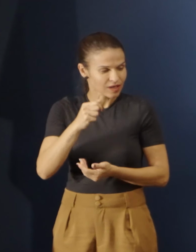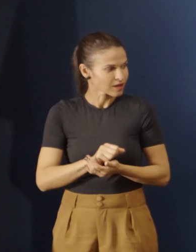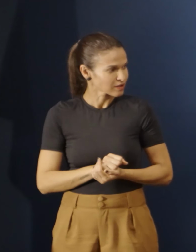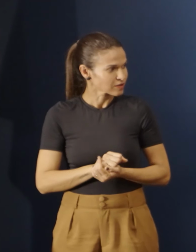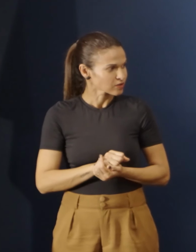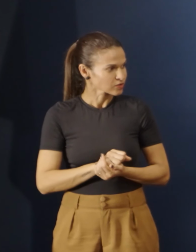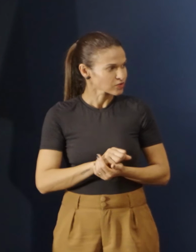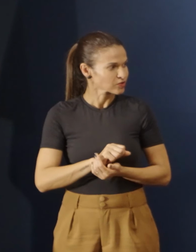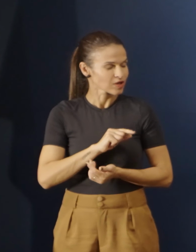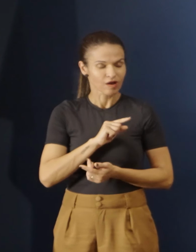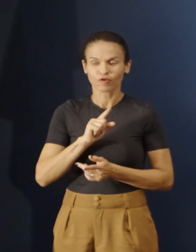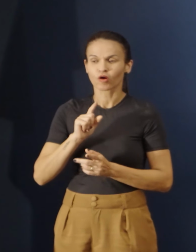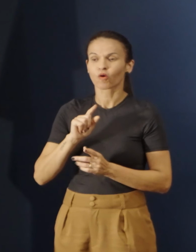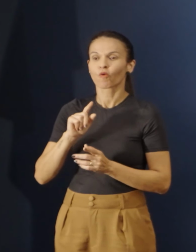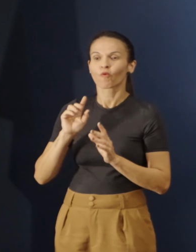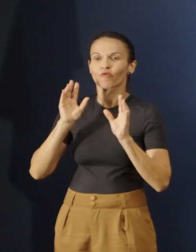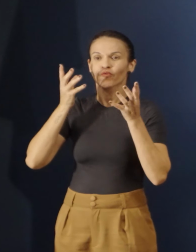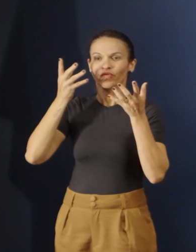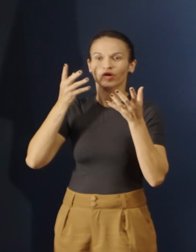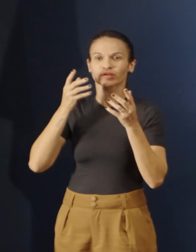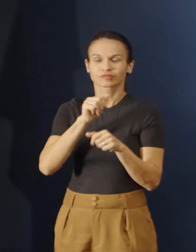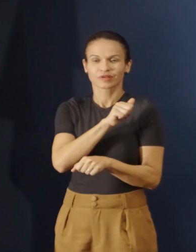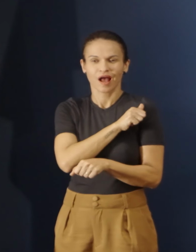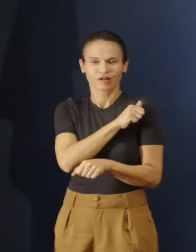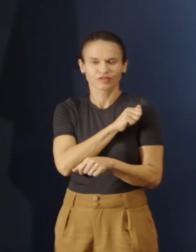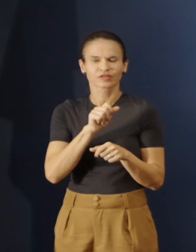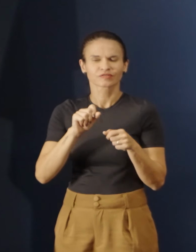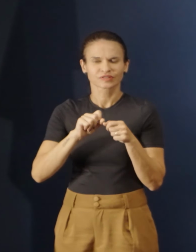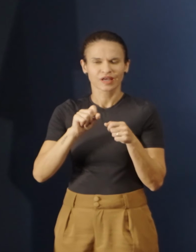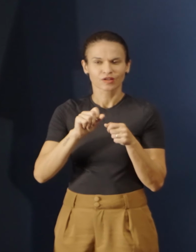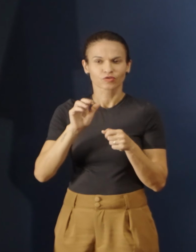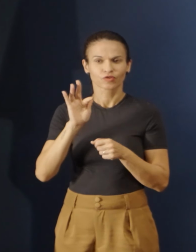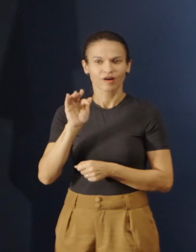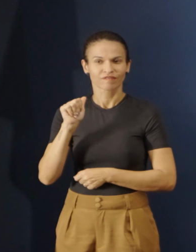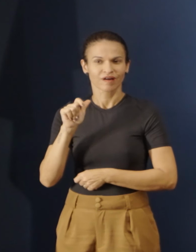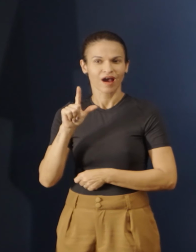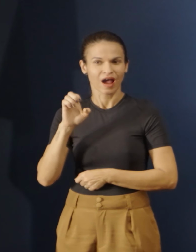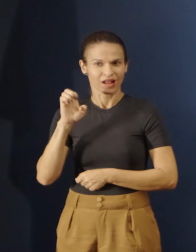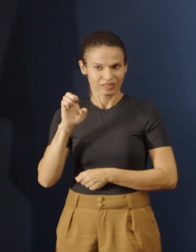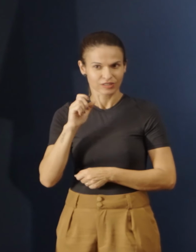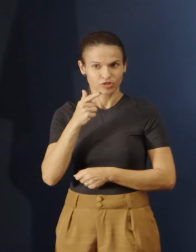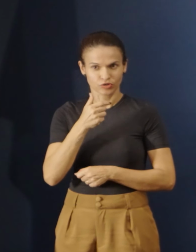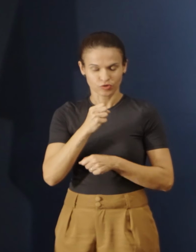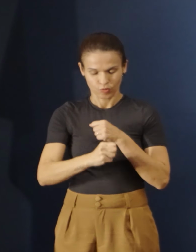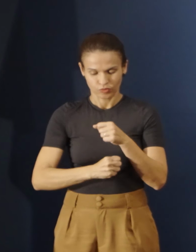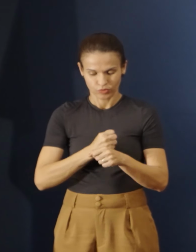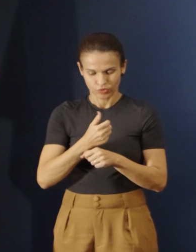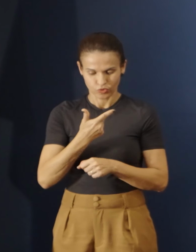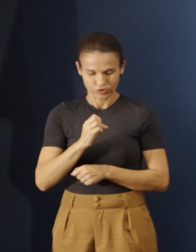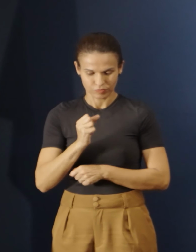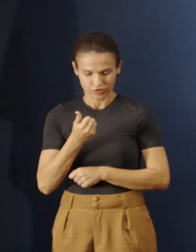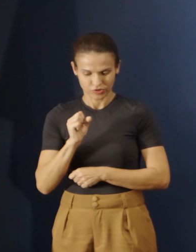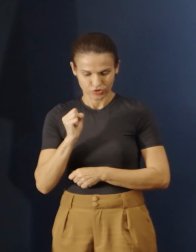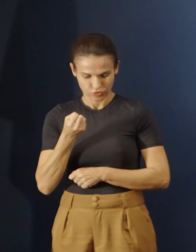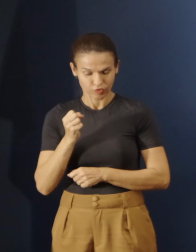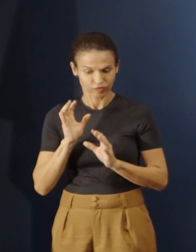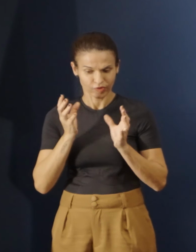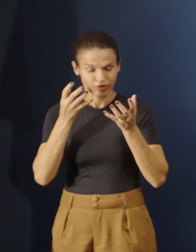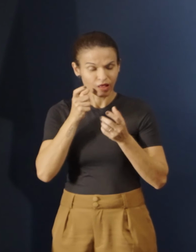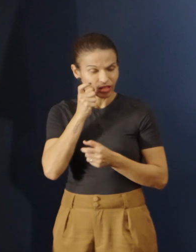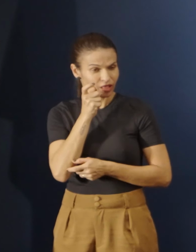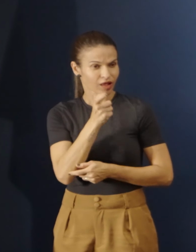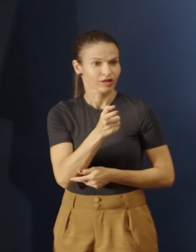Jacinto está falando foi um evento que os alunos do Pós-Lit fizeram na FAB em 2018, o Split, né? E aí... Foi um evento muito